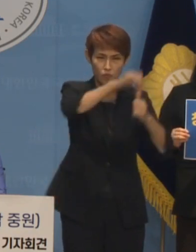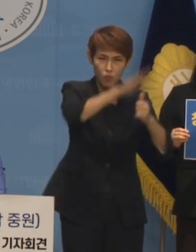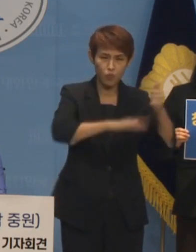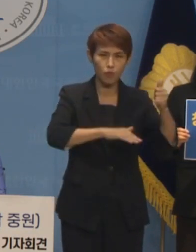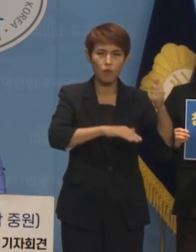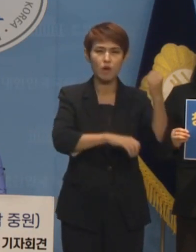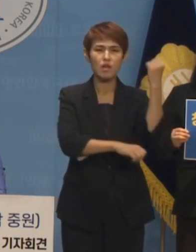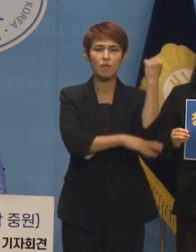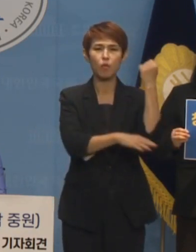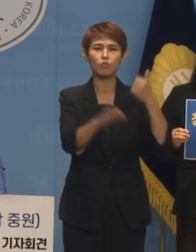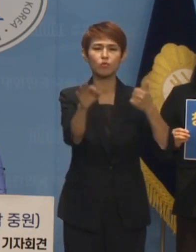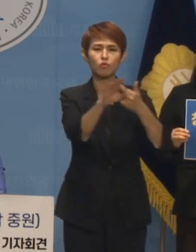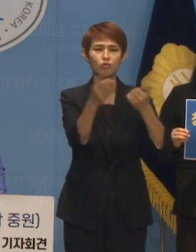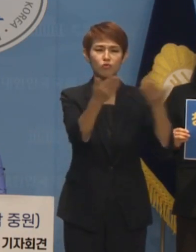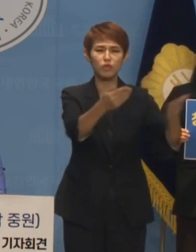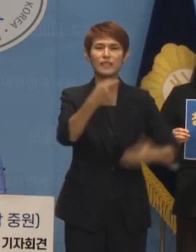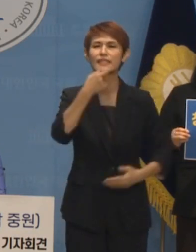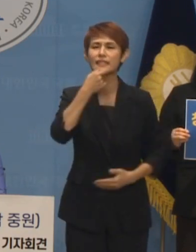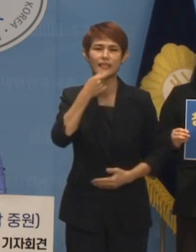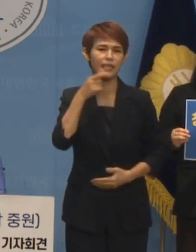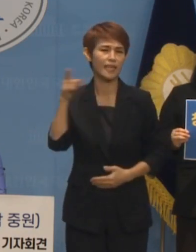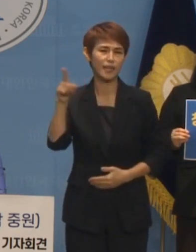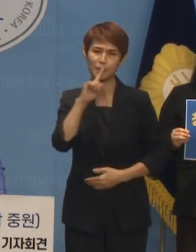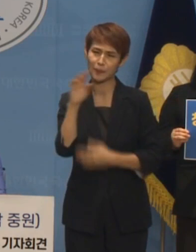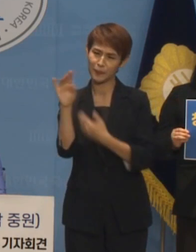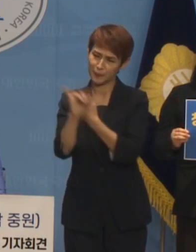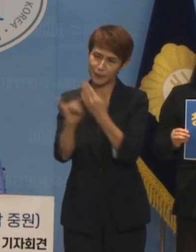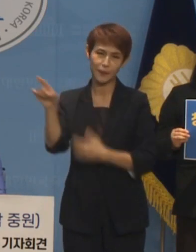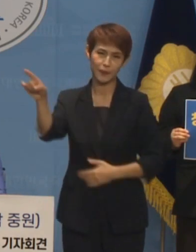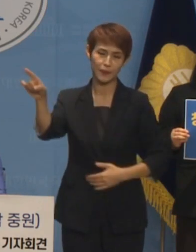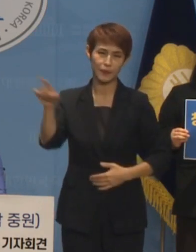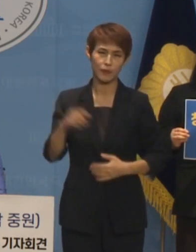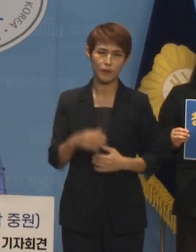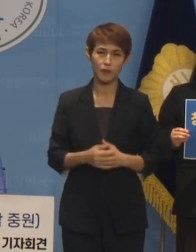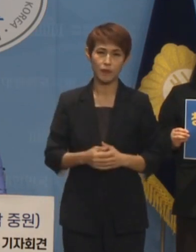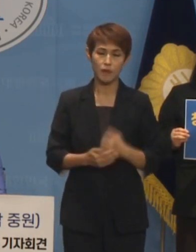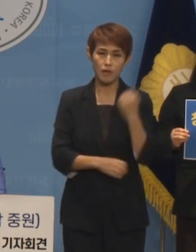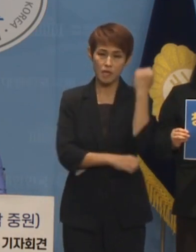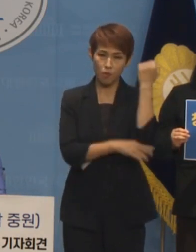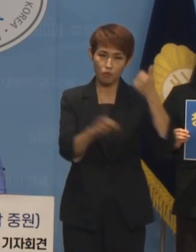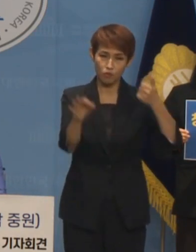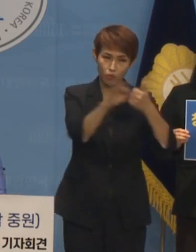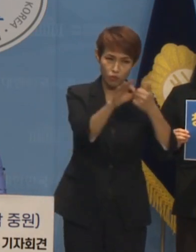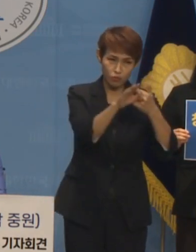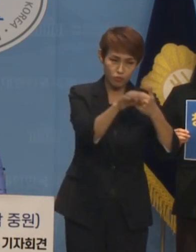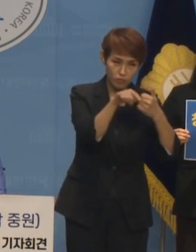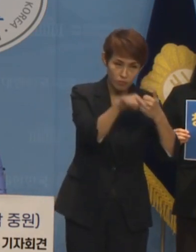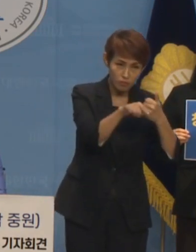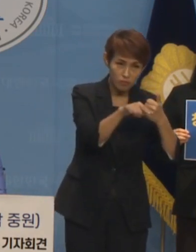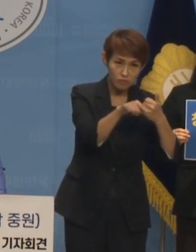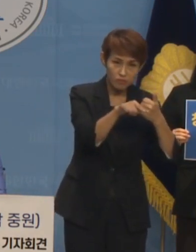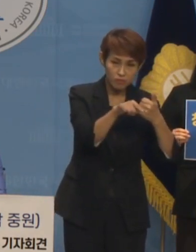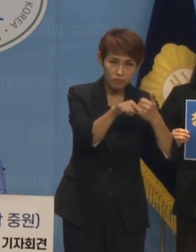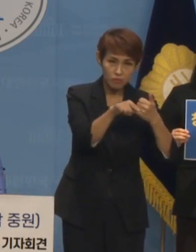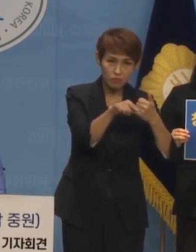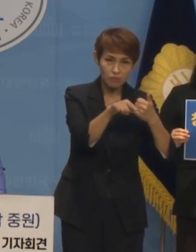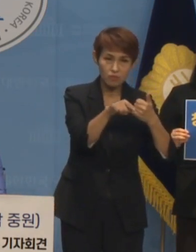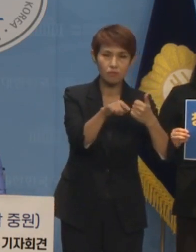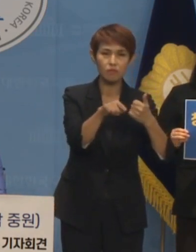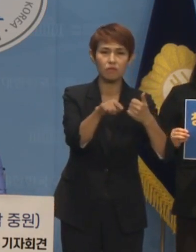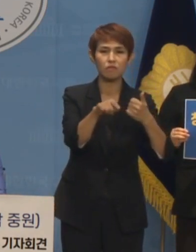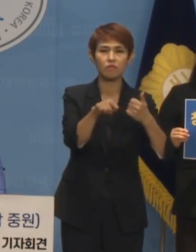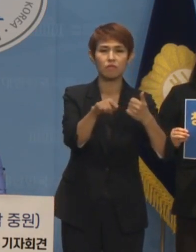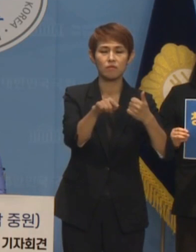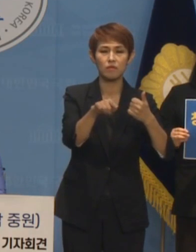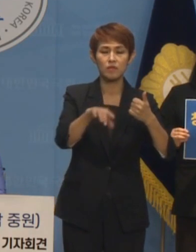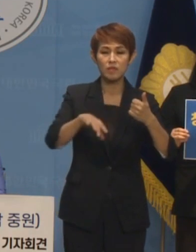기본소득 주기 싫어서 내지는 그 기본소득이 그 출발점이 이재명 전 시장이었기